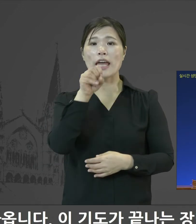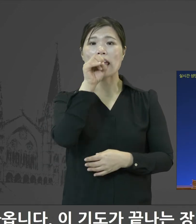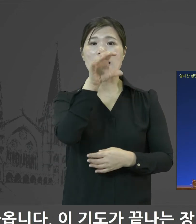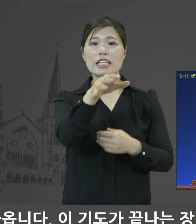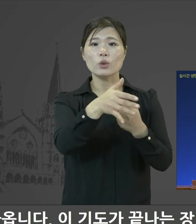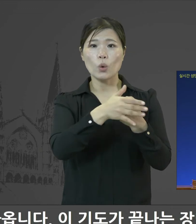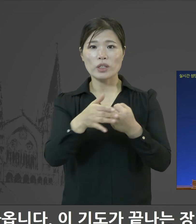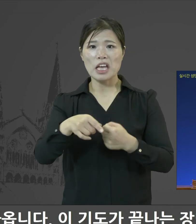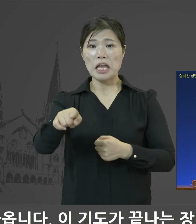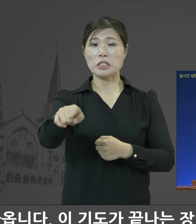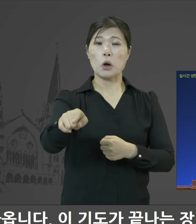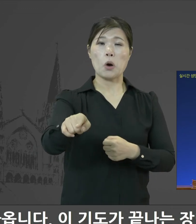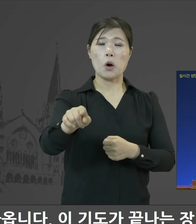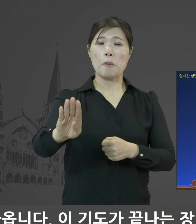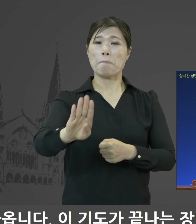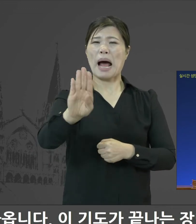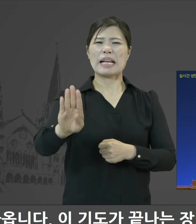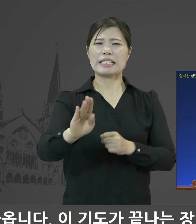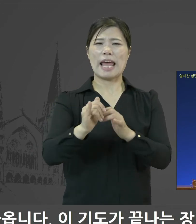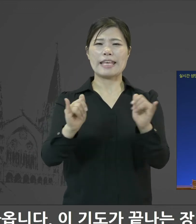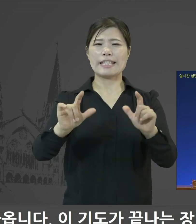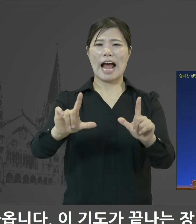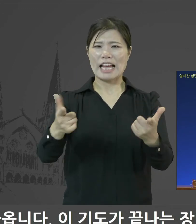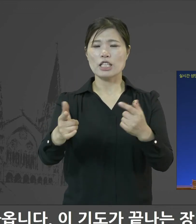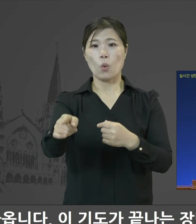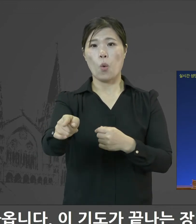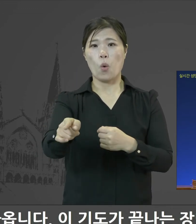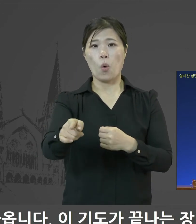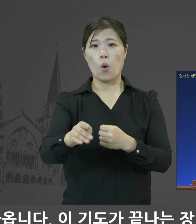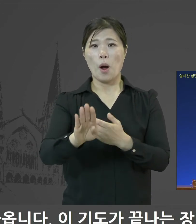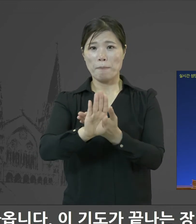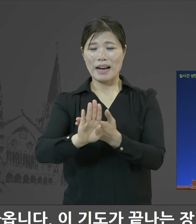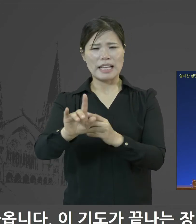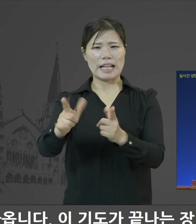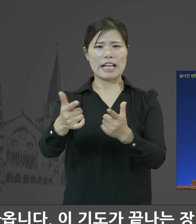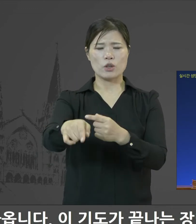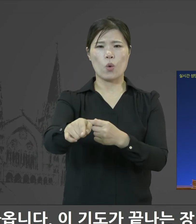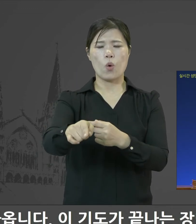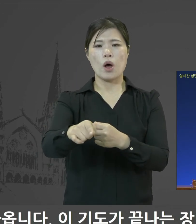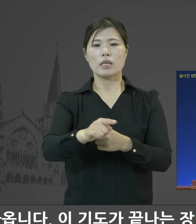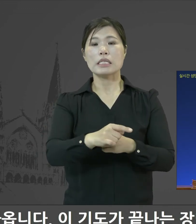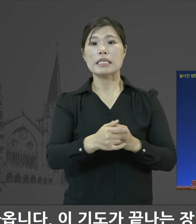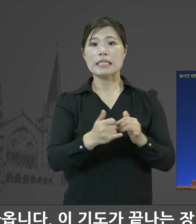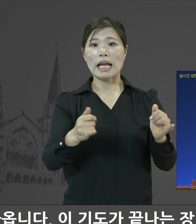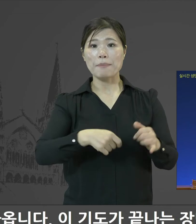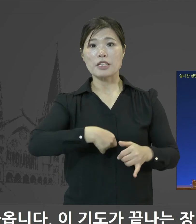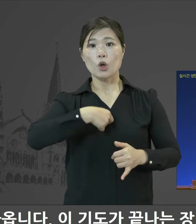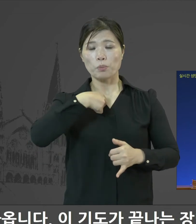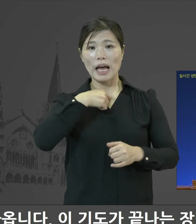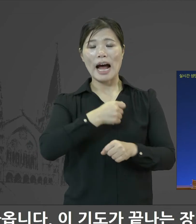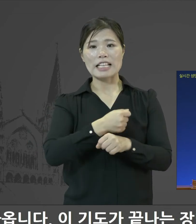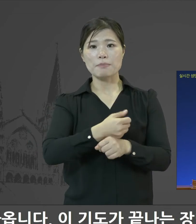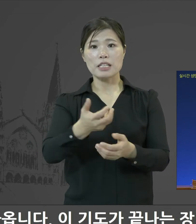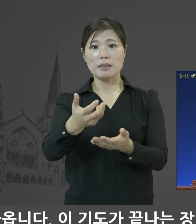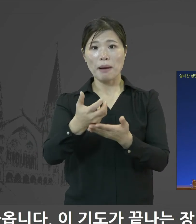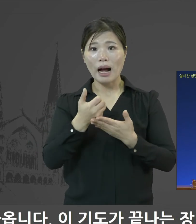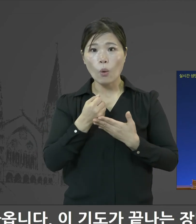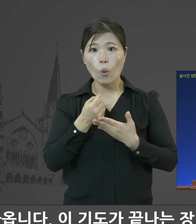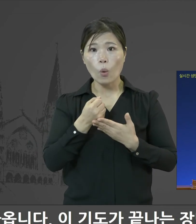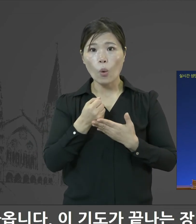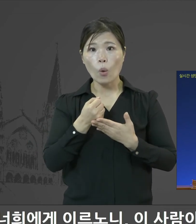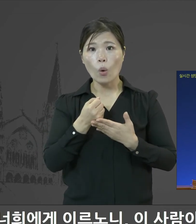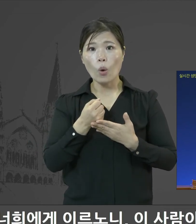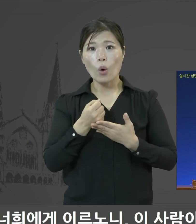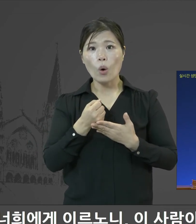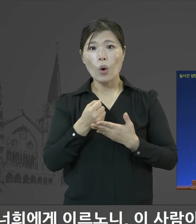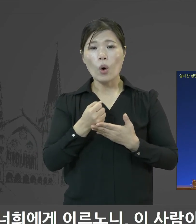이는 저 바리새인이 아니고 이 사람이 의롭다 하심을 받고 그 다음 그의